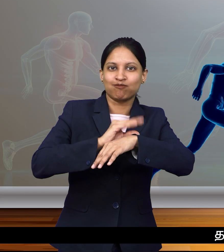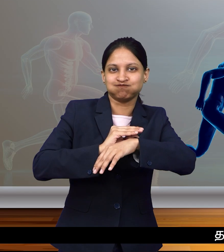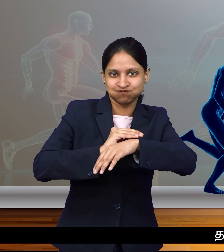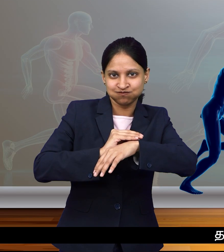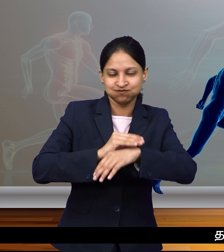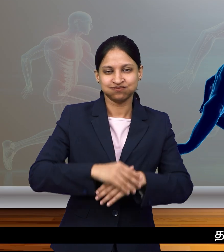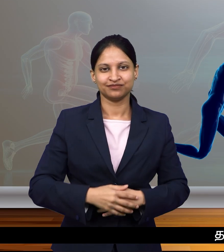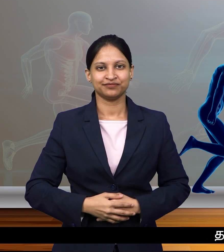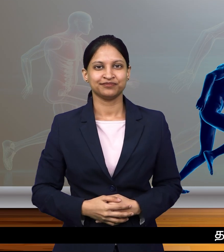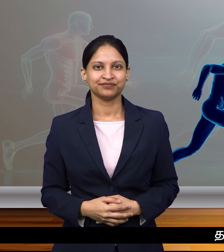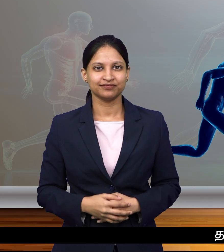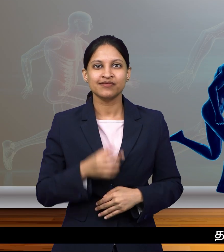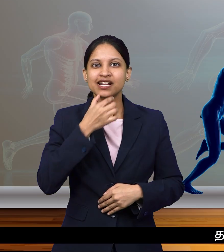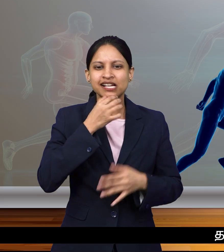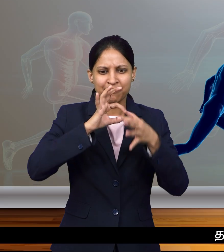தசைகள்,